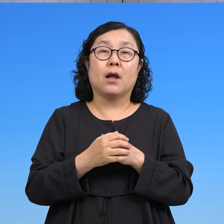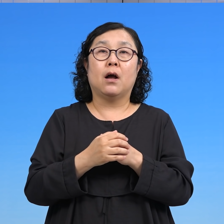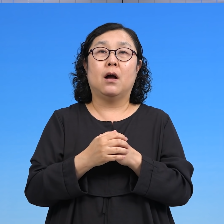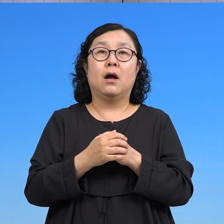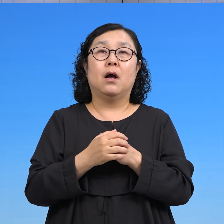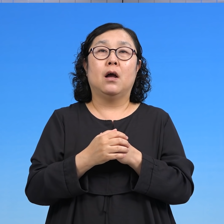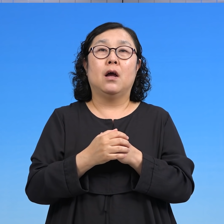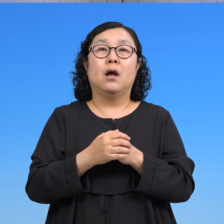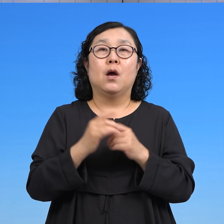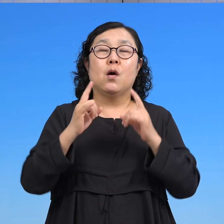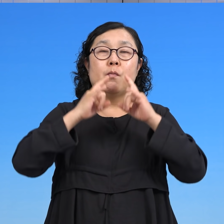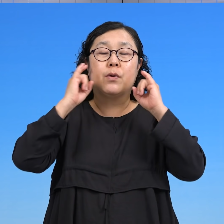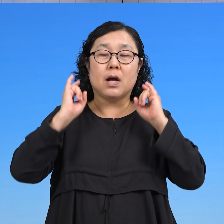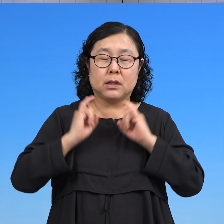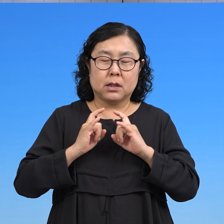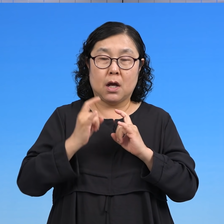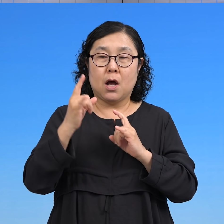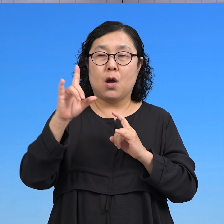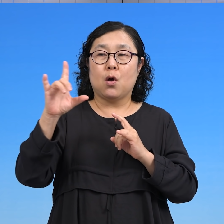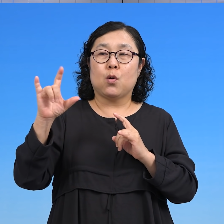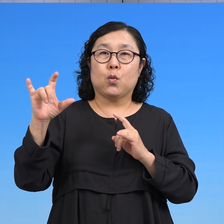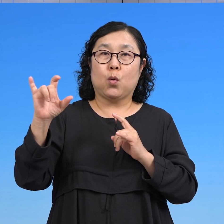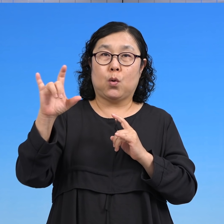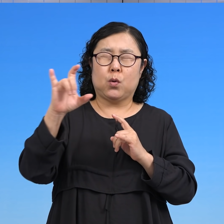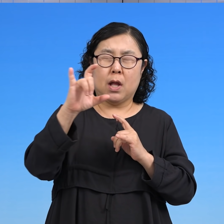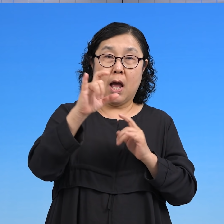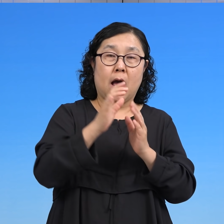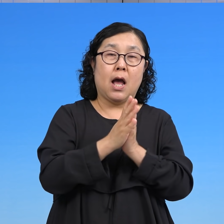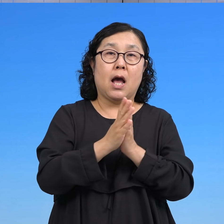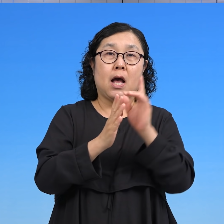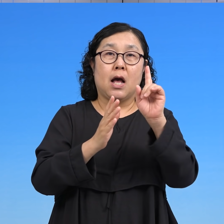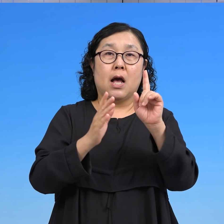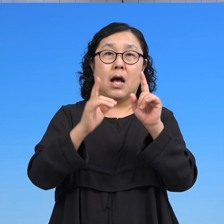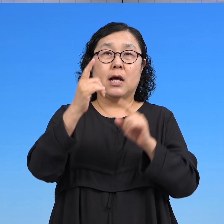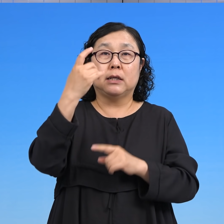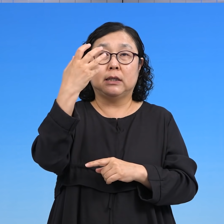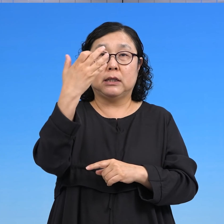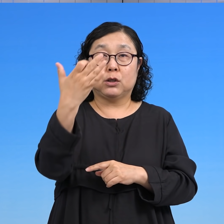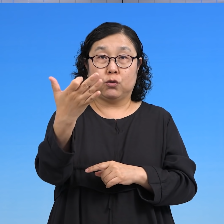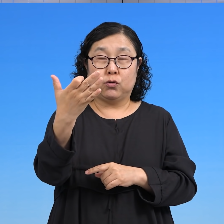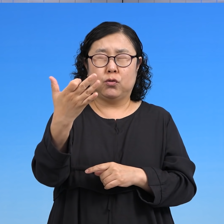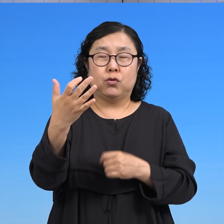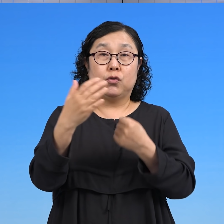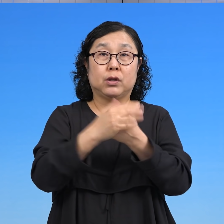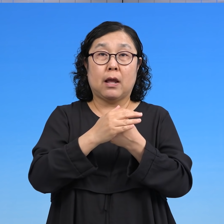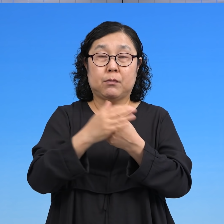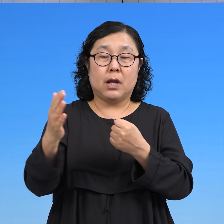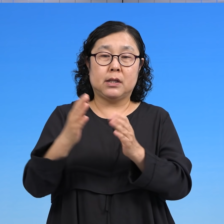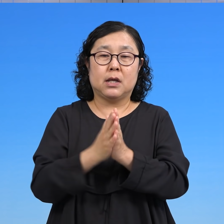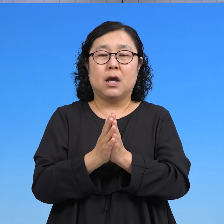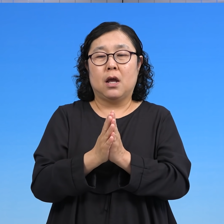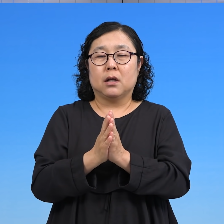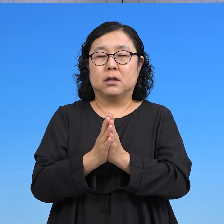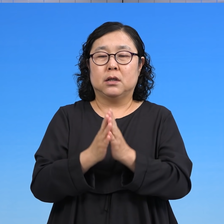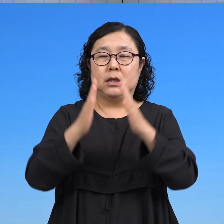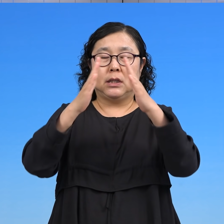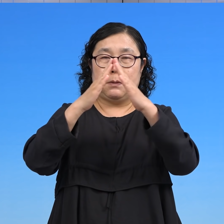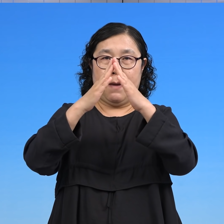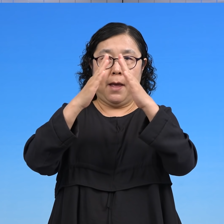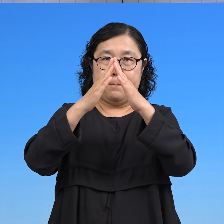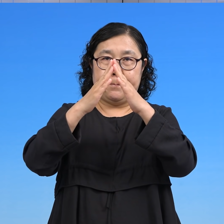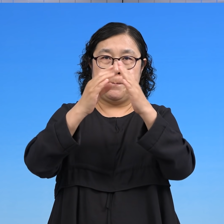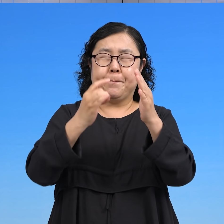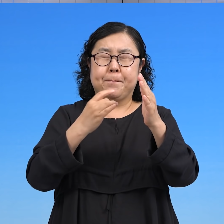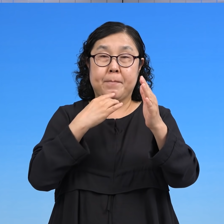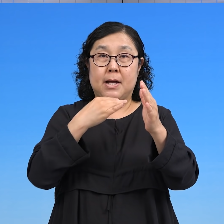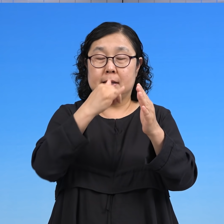인터뷰를 했느냐? 프랑스가 이제 코로나19로 이동 제한령을 내린 이후로, 그러니까 이제 사람들이 가정에 계속